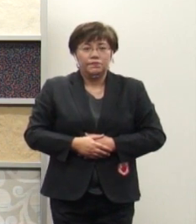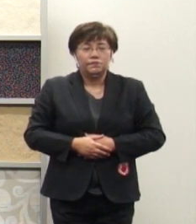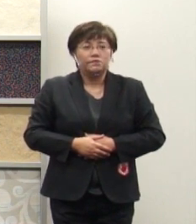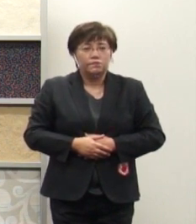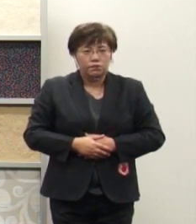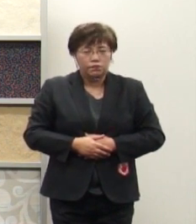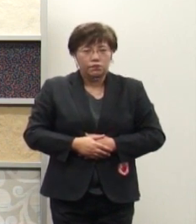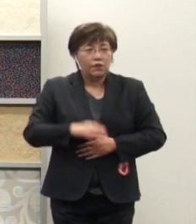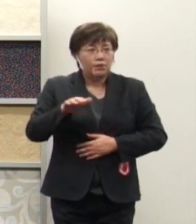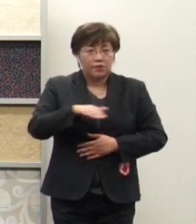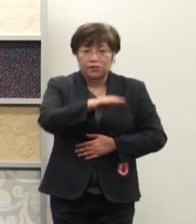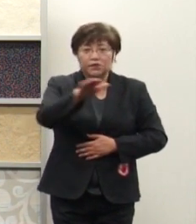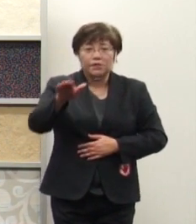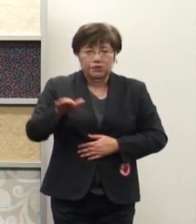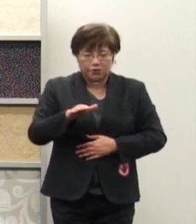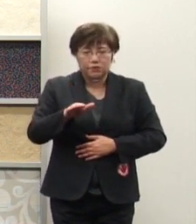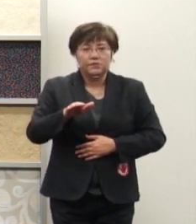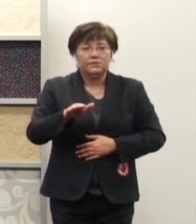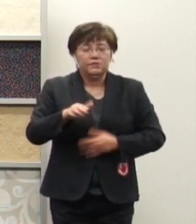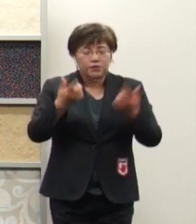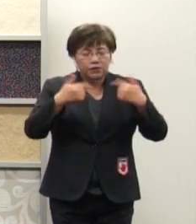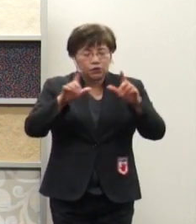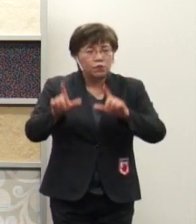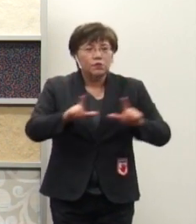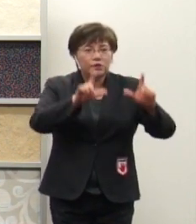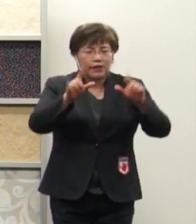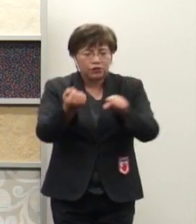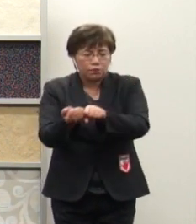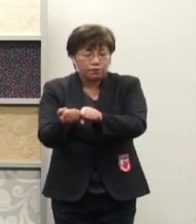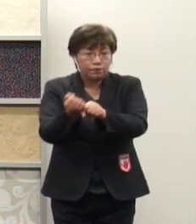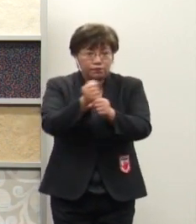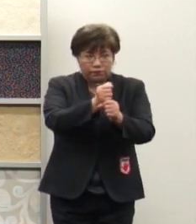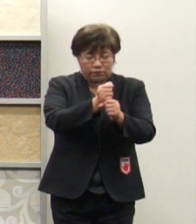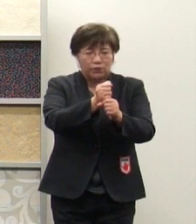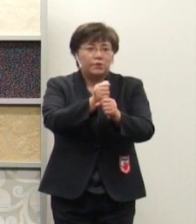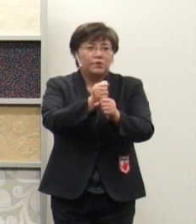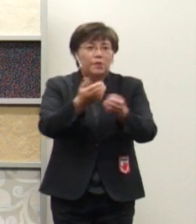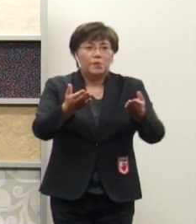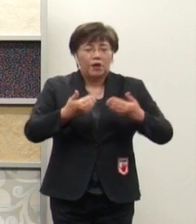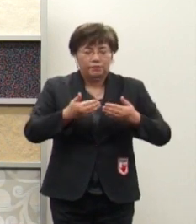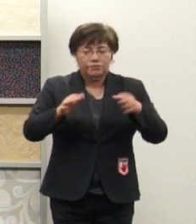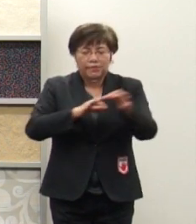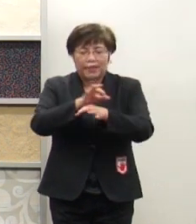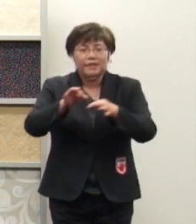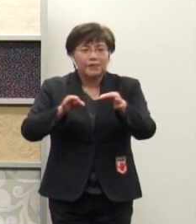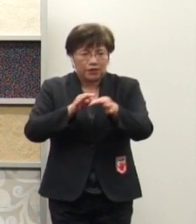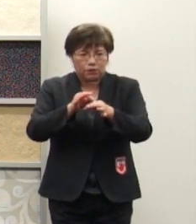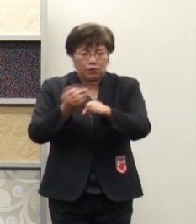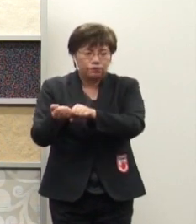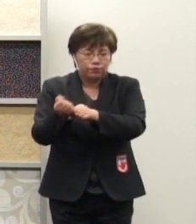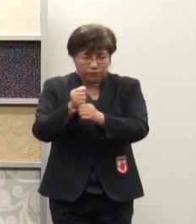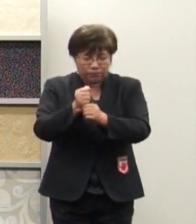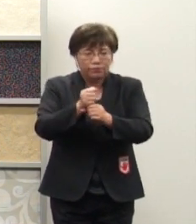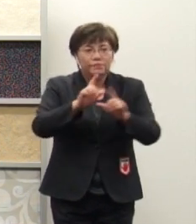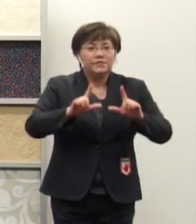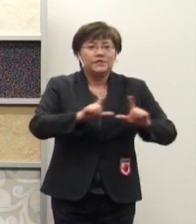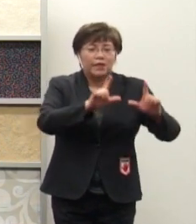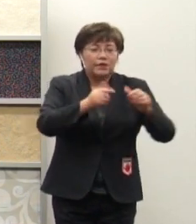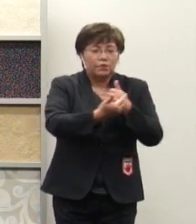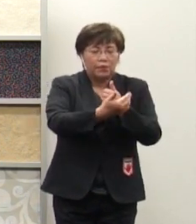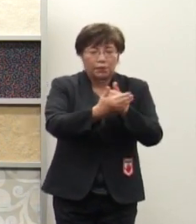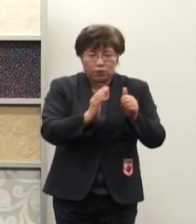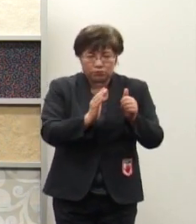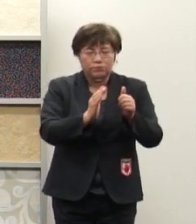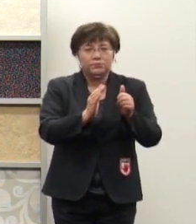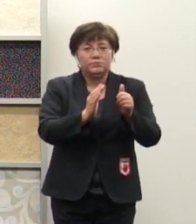県民の皆様に日常を取り戻していただくとともに、経済を回し続け生活を守っていく、